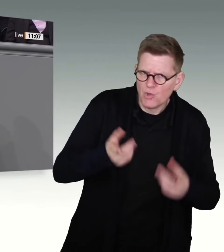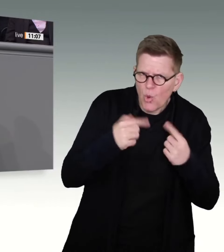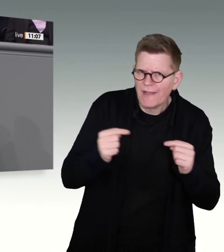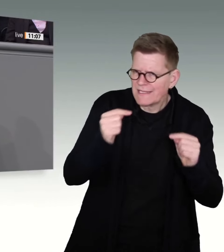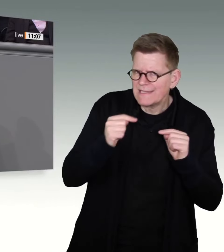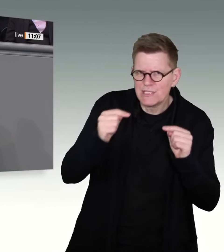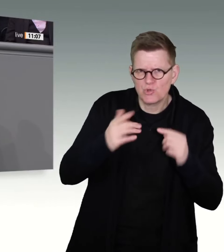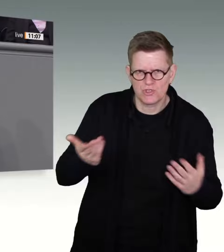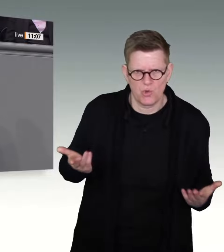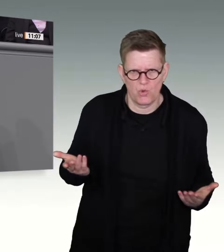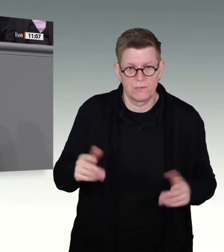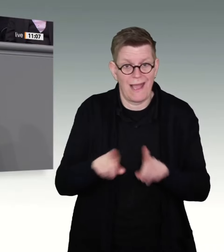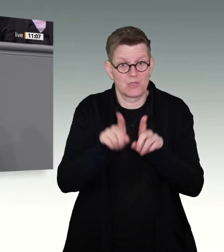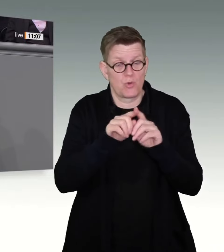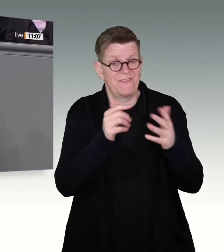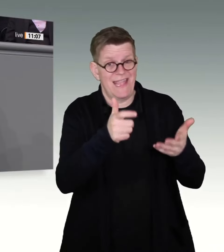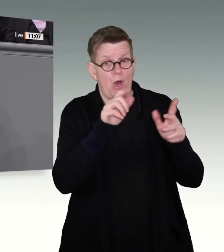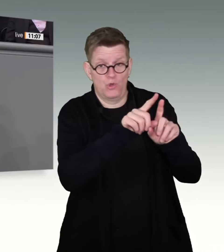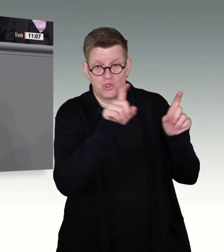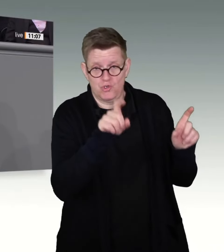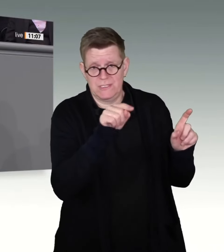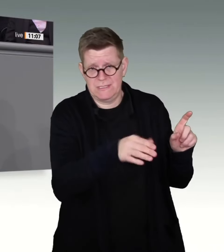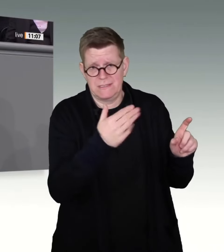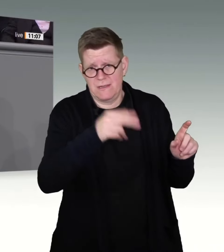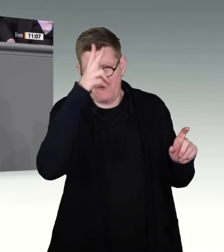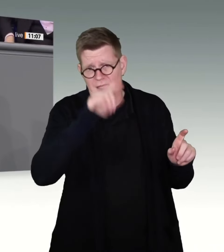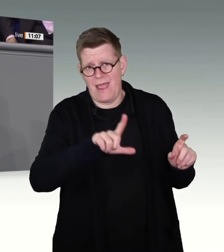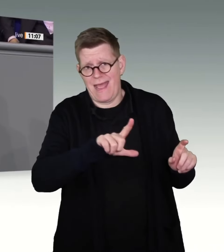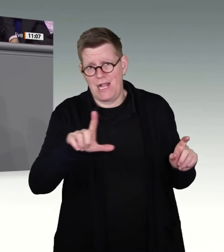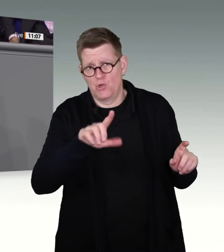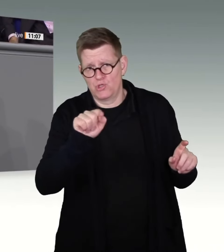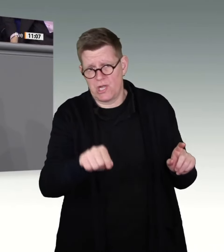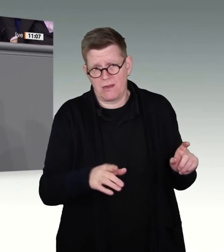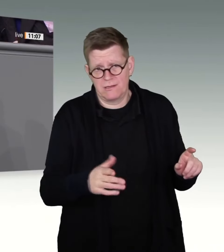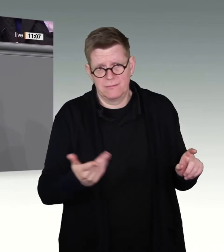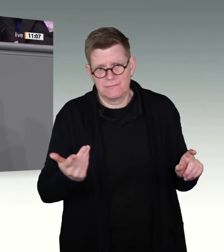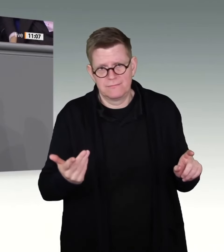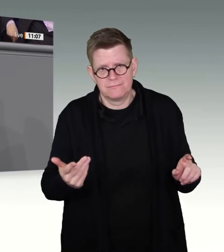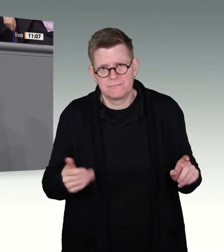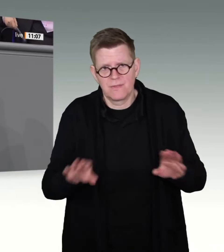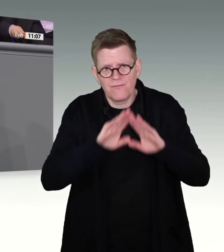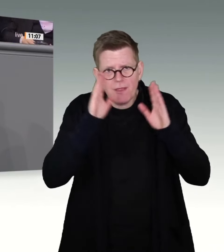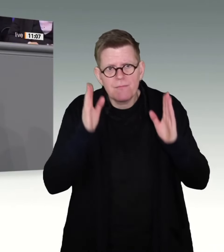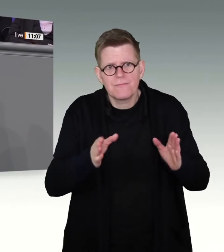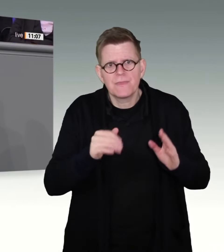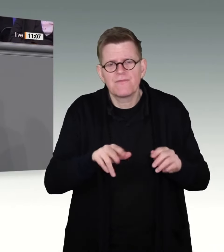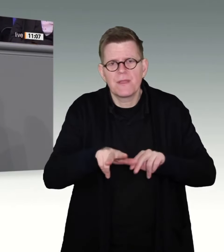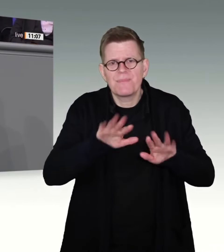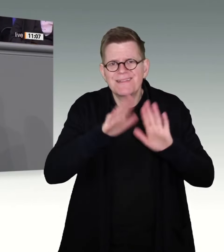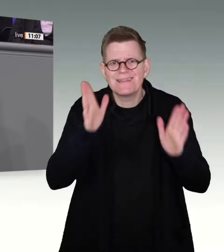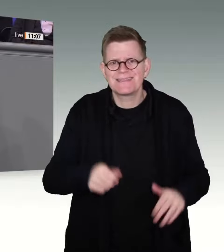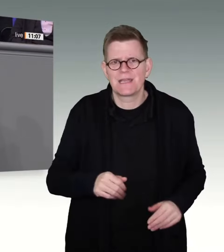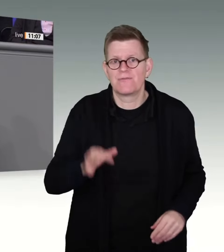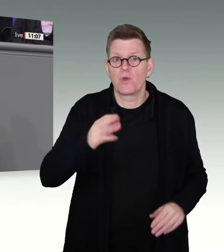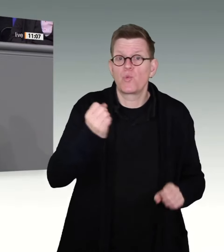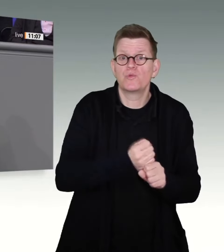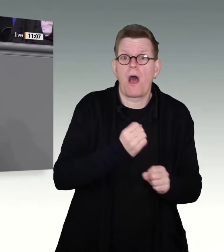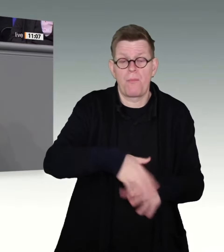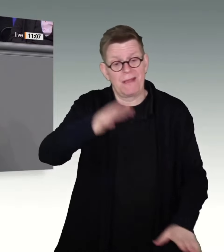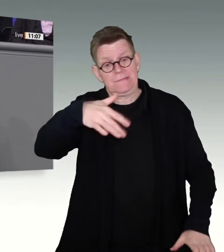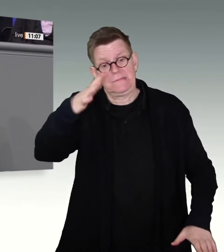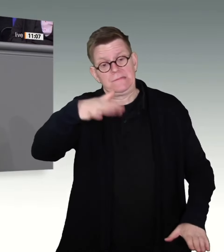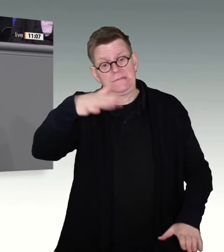so, wie wir sie im Ausschuss geführt haben, wo Herr Lutschak auch noch in der Lage war, die Ministerin für die gute Arbeit zu loben ausdrücklich beispielsweise.